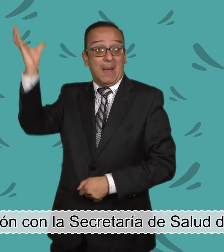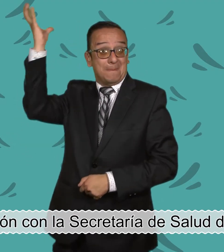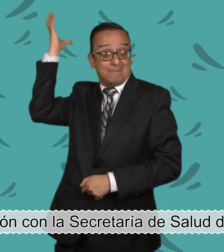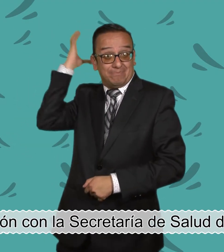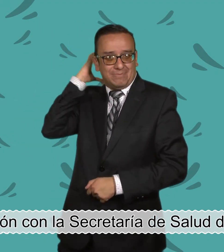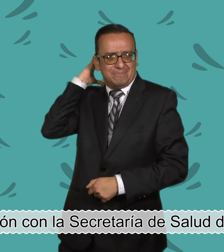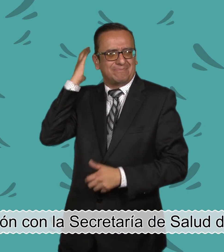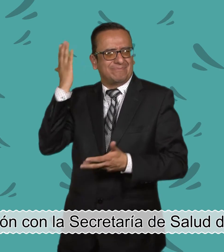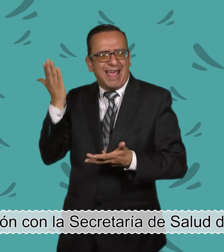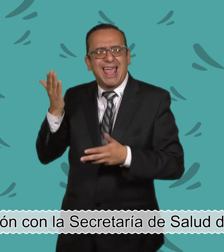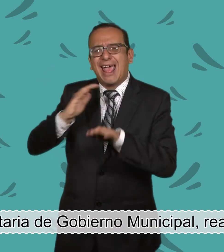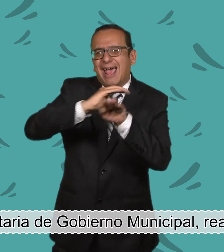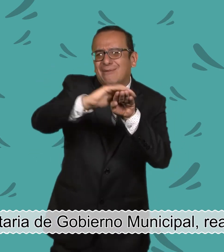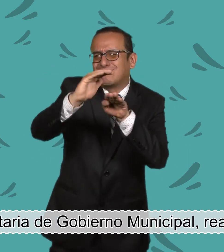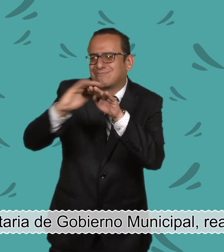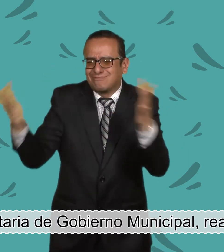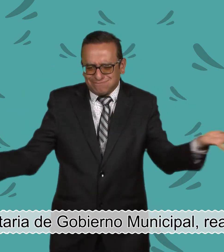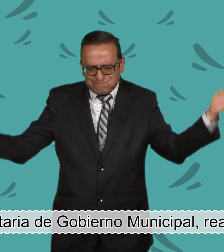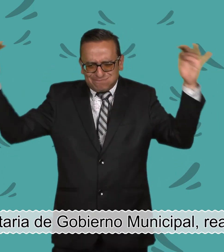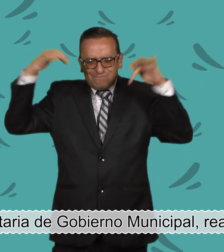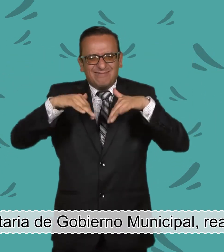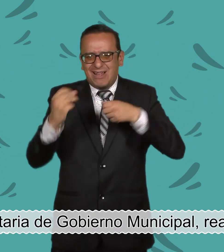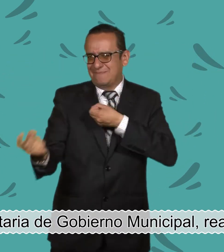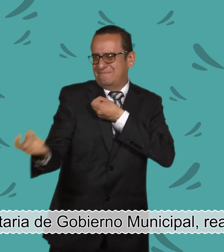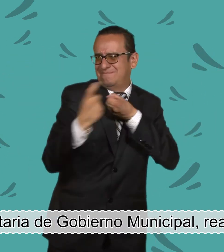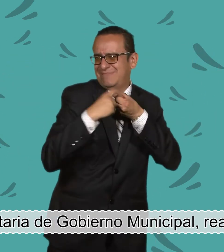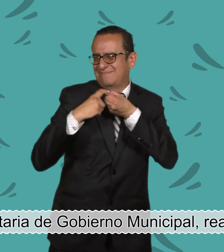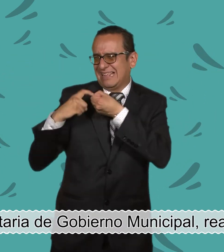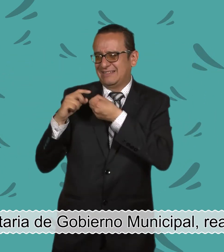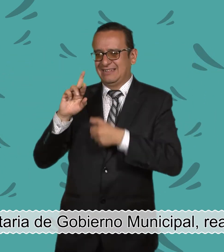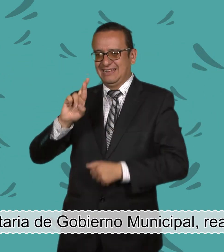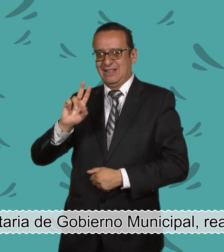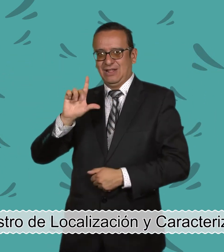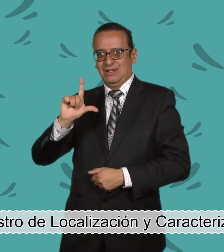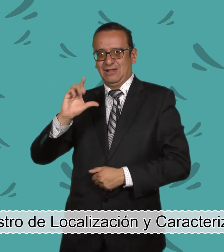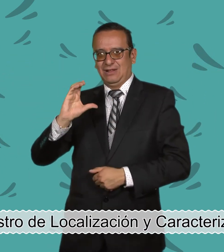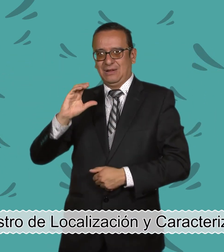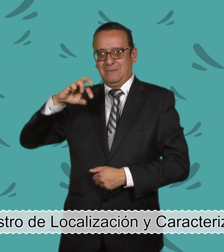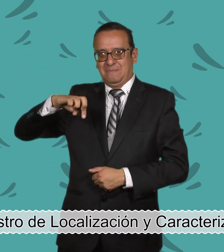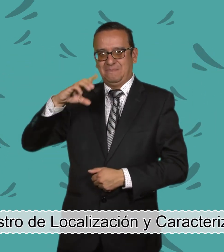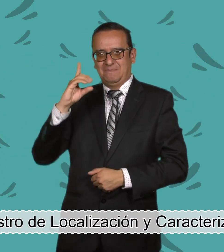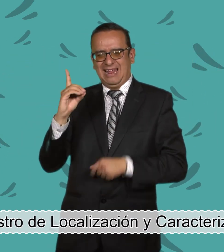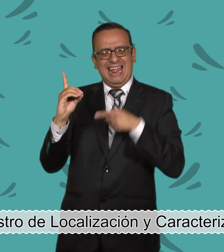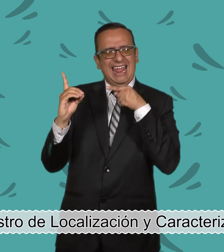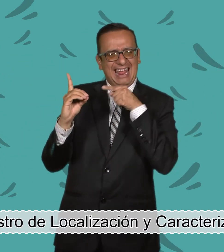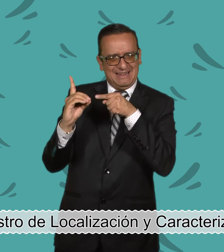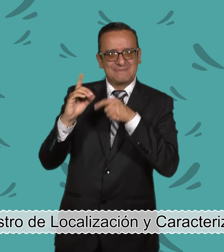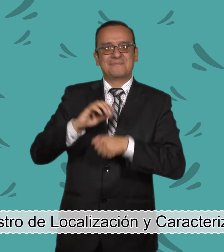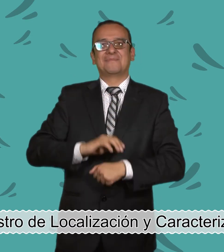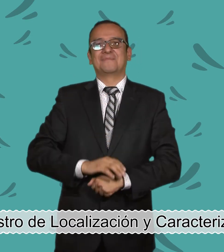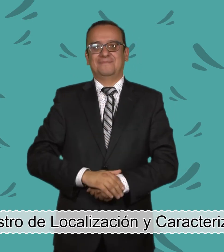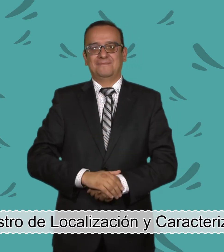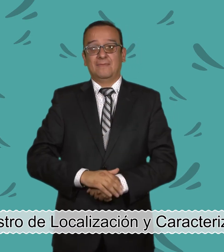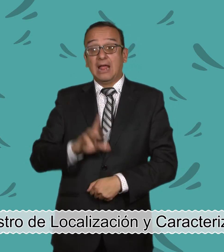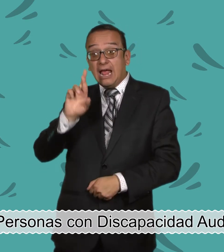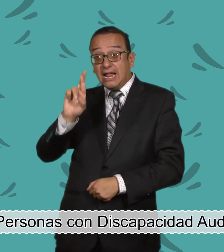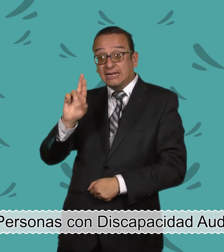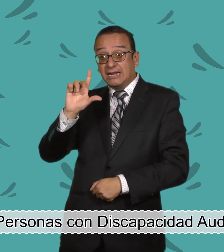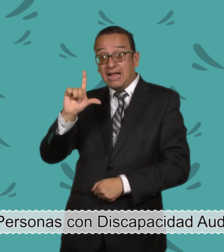Salud Montería y Secretaría de Gobierno Municipal realizará el registro de localización y caracterización de personas